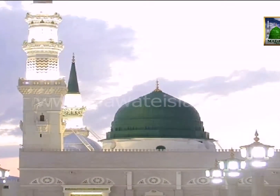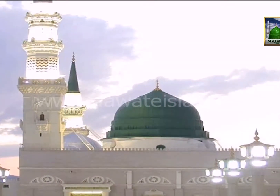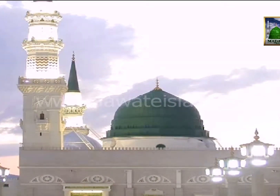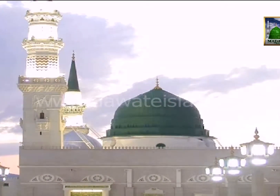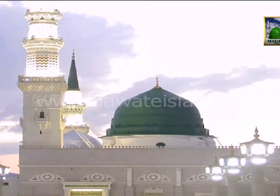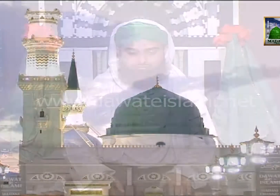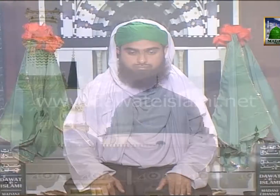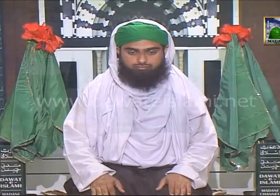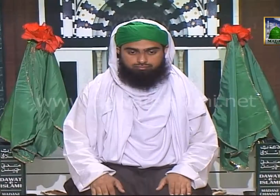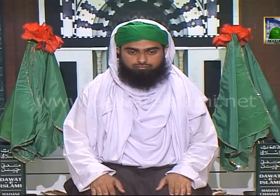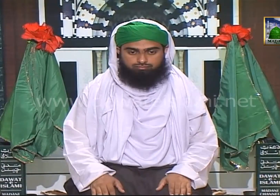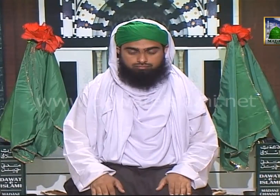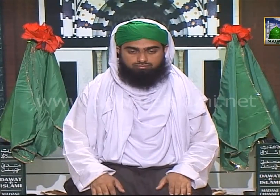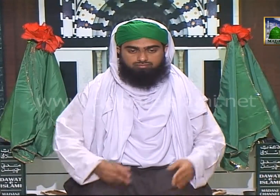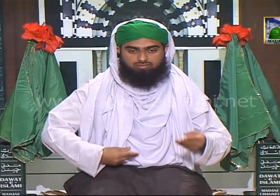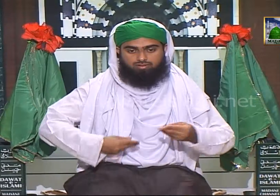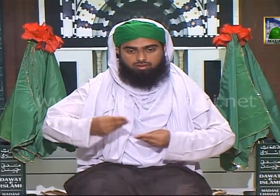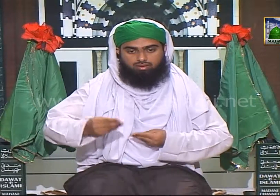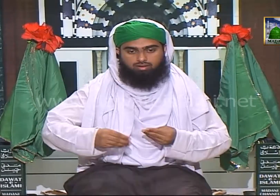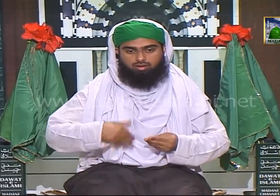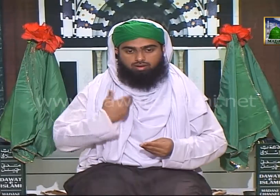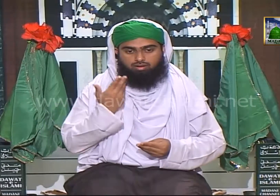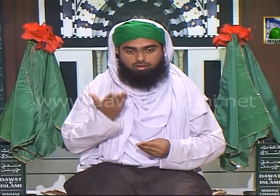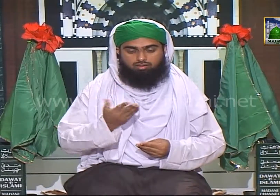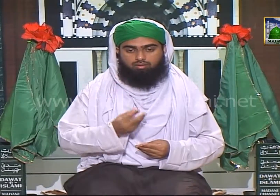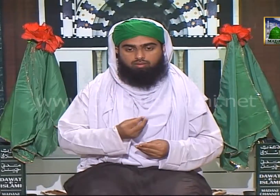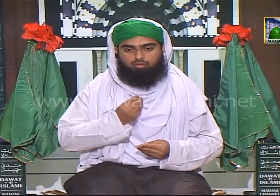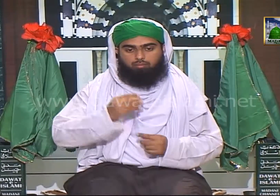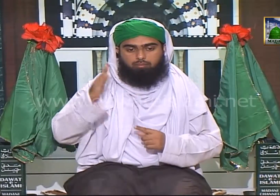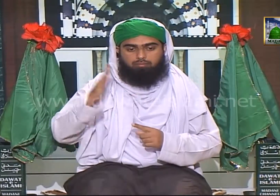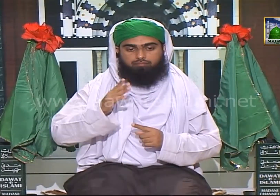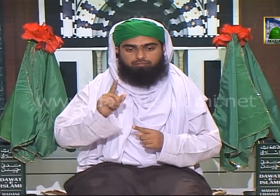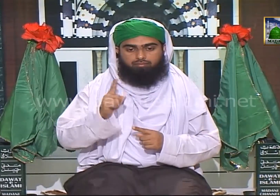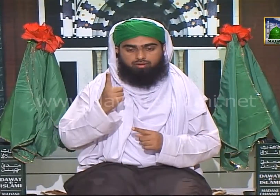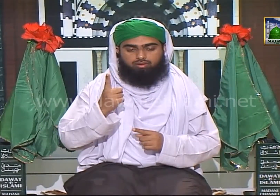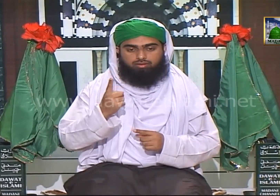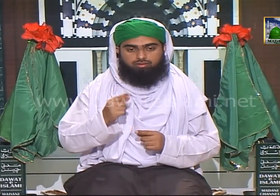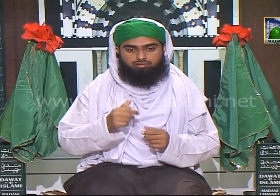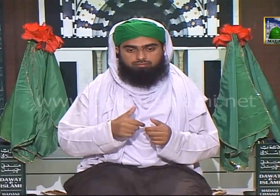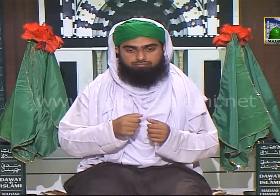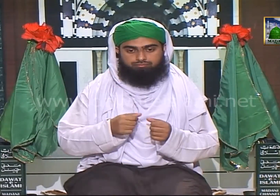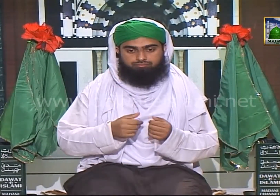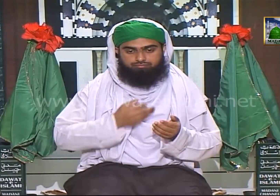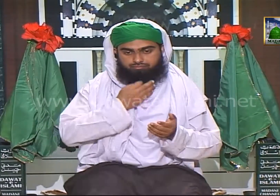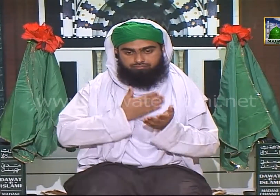وصحبه وسلم۔ تجارت اور روزی میں برکت کے لیے ایک بہترین نسخہ عرض خدمت ہے۔ ایک